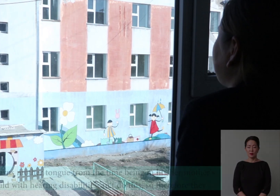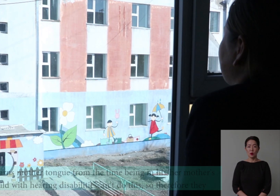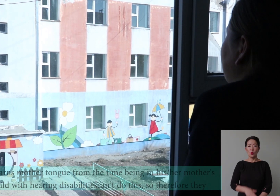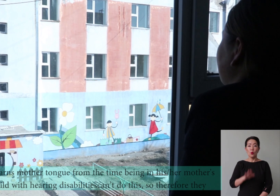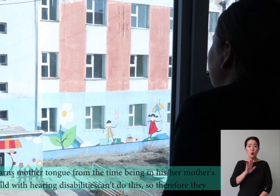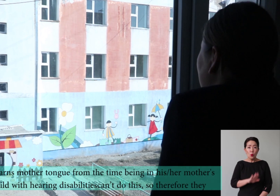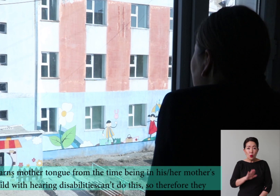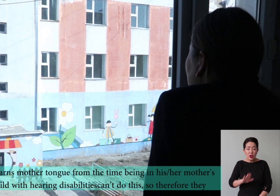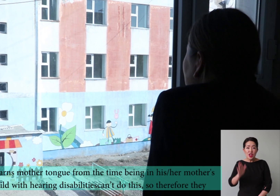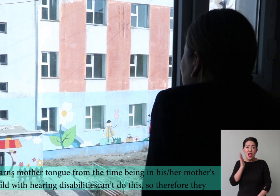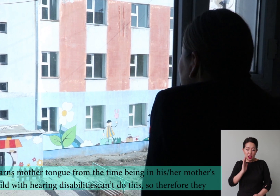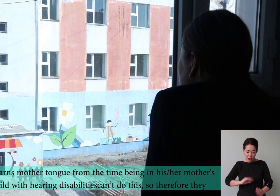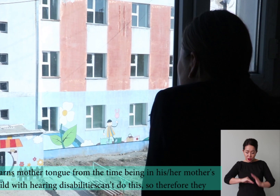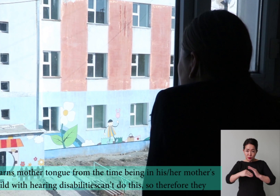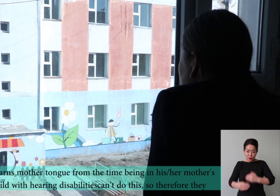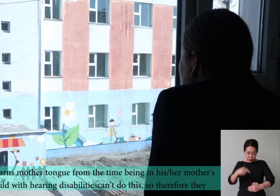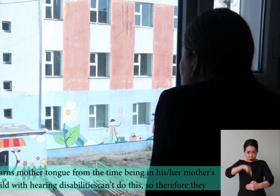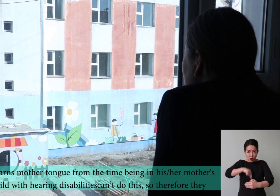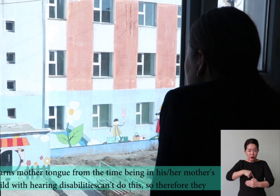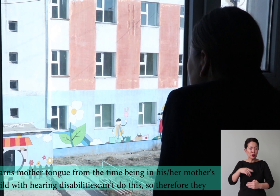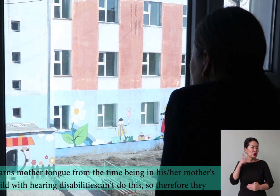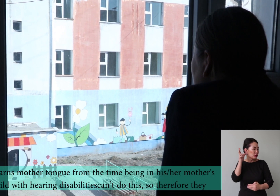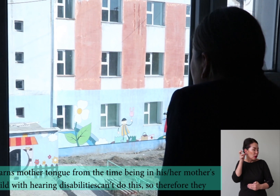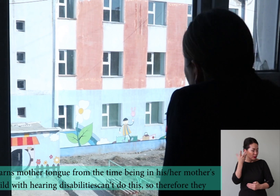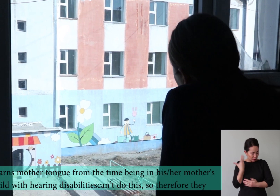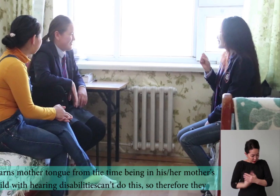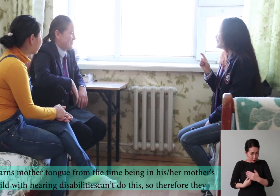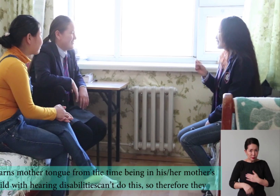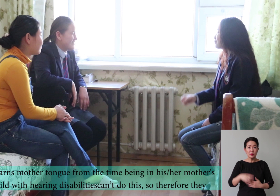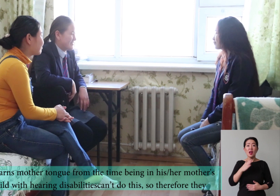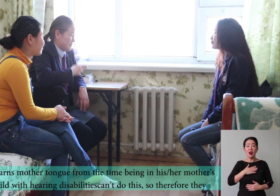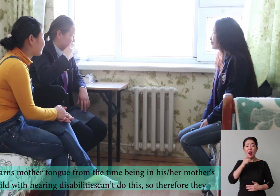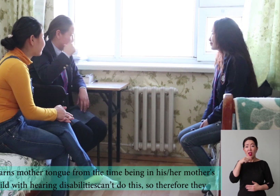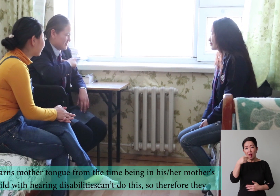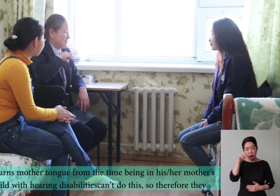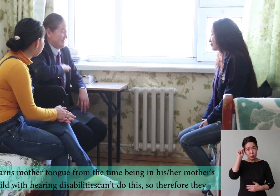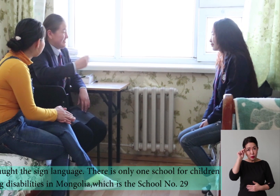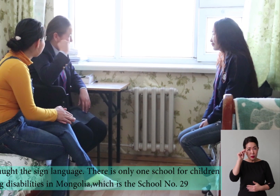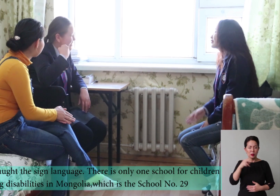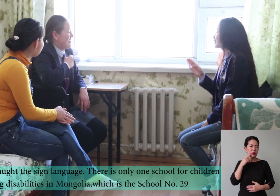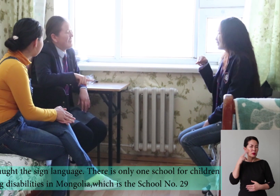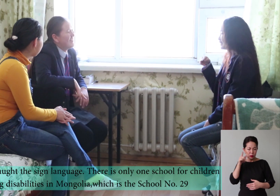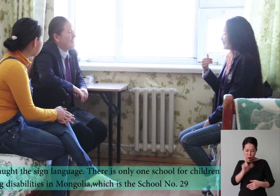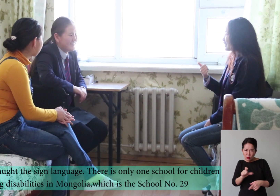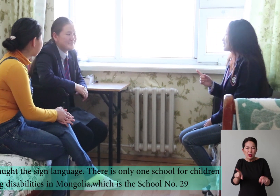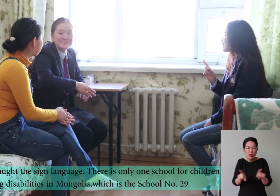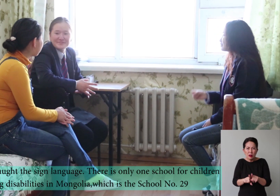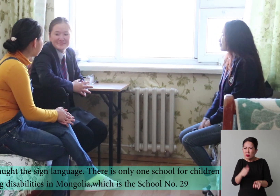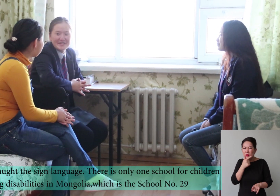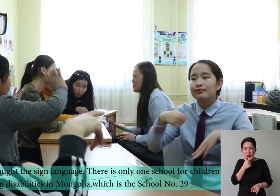Хүүхэд ихэнх хэвлэлд байхаасаа сонсголоороо дамжуулан эхэлээ сурдаг бол сонсголын бэрхшээлтэй хүүхэд ингэж чадахгүй тул төрснийхэн дараа дохион эхэл